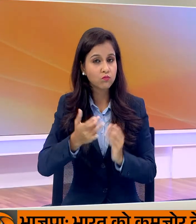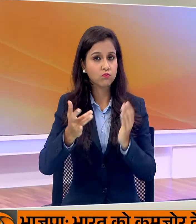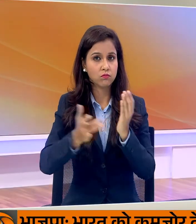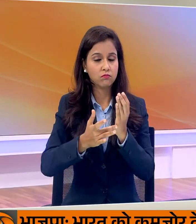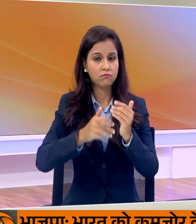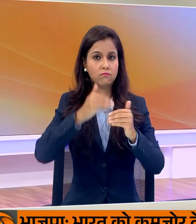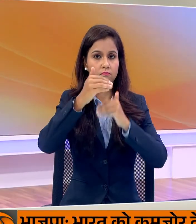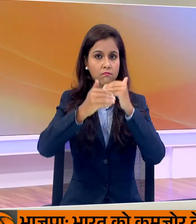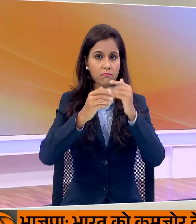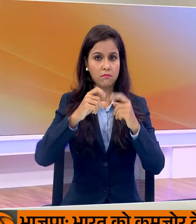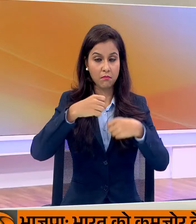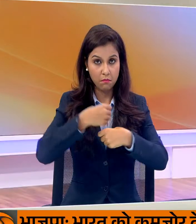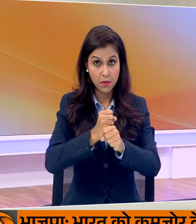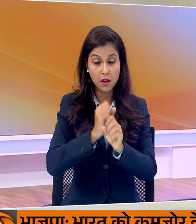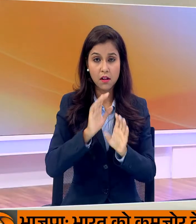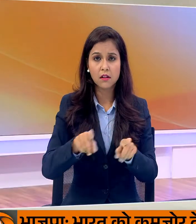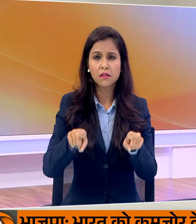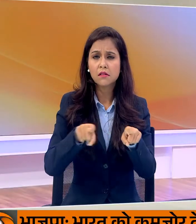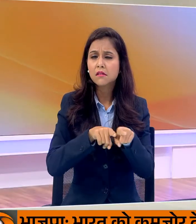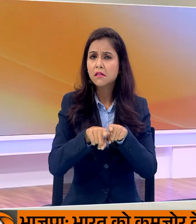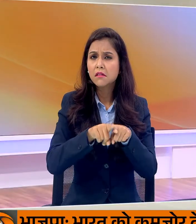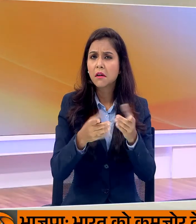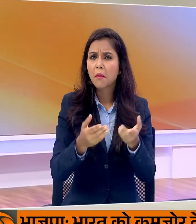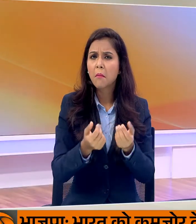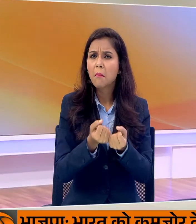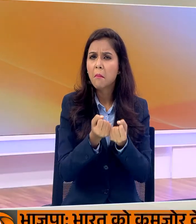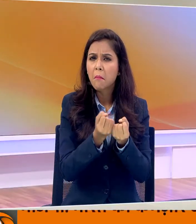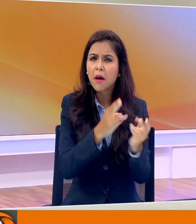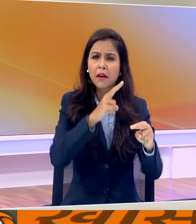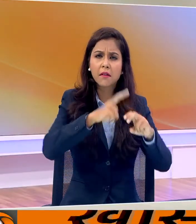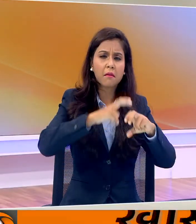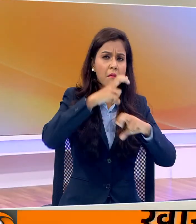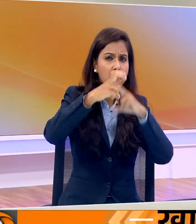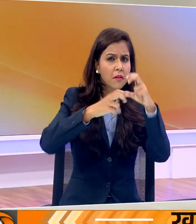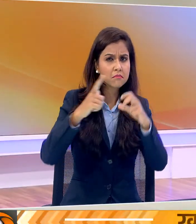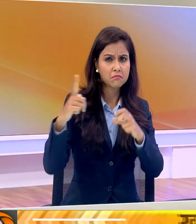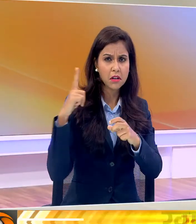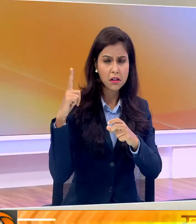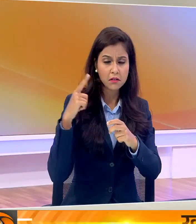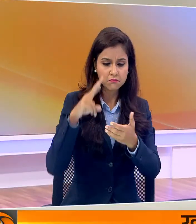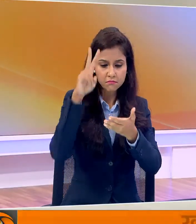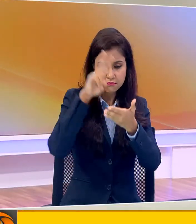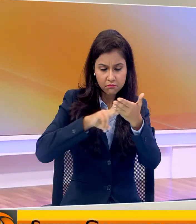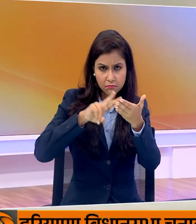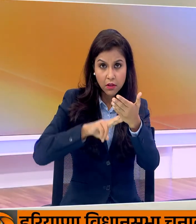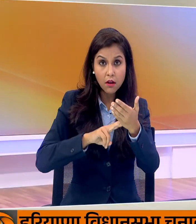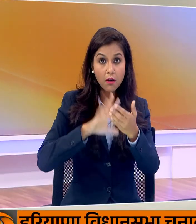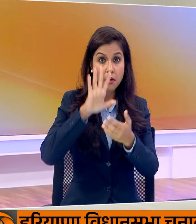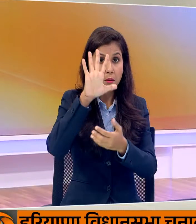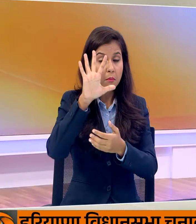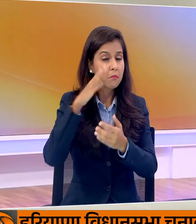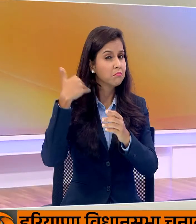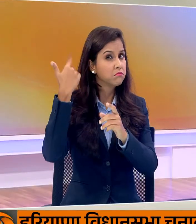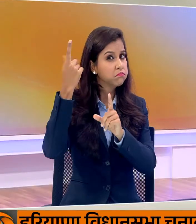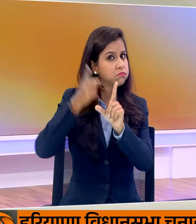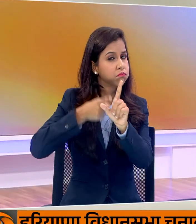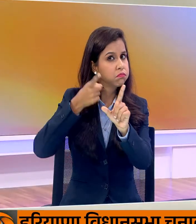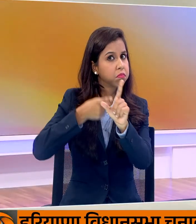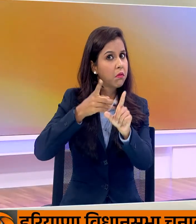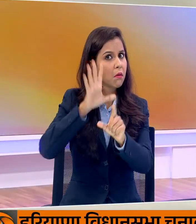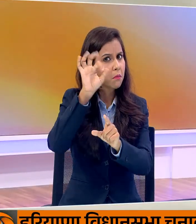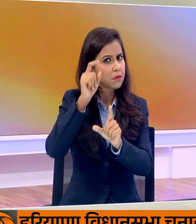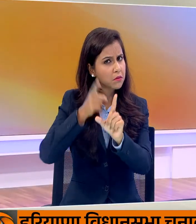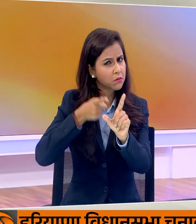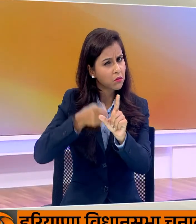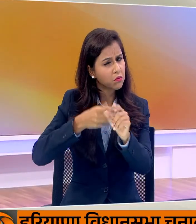है। जैसा कई इंडस्ट्री लीडर्स ने कहा, 50-60 वर्षों से ये तपस्या,